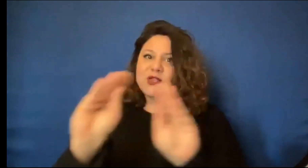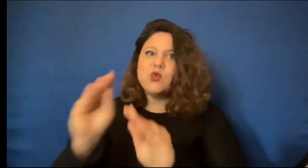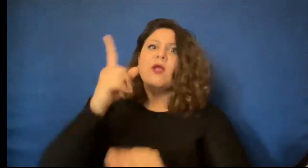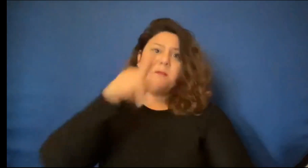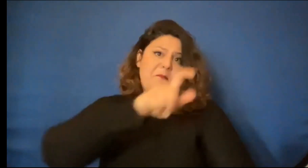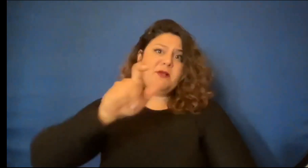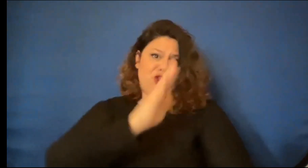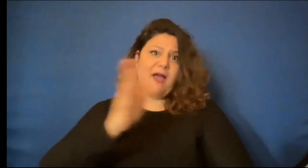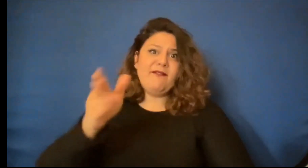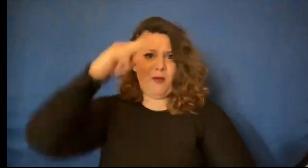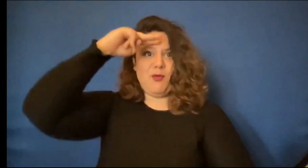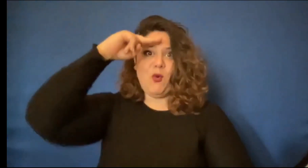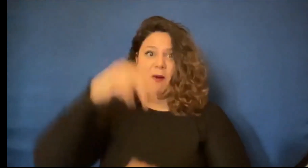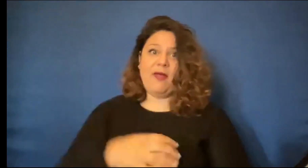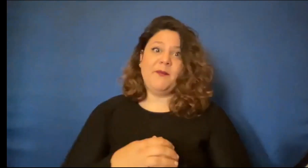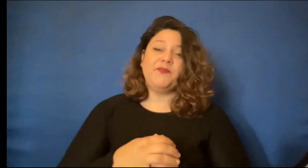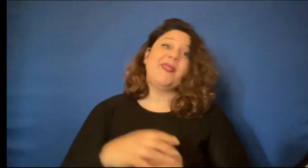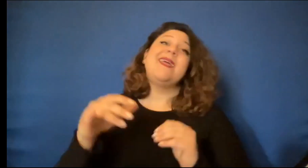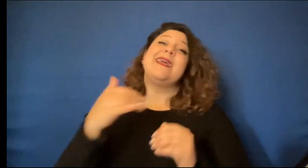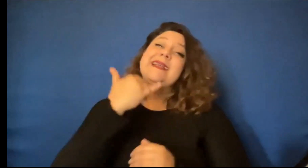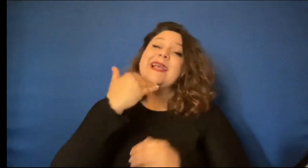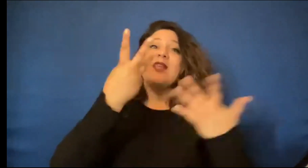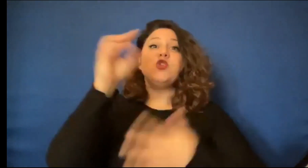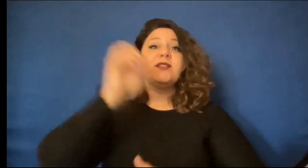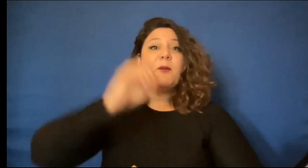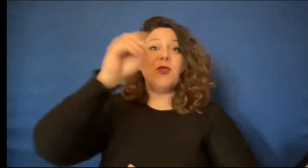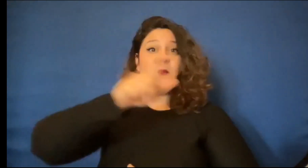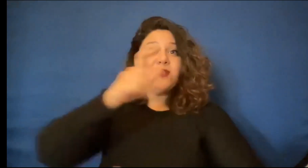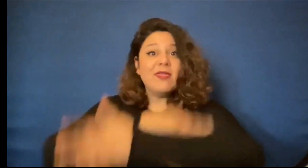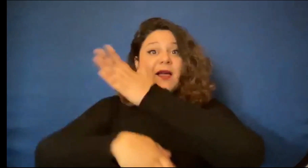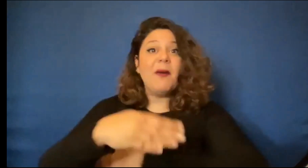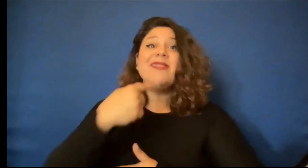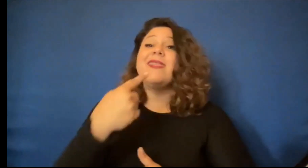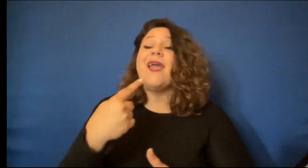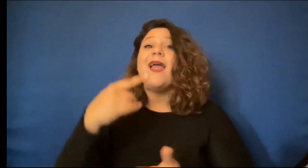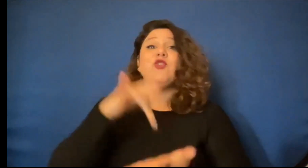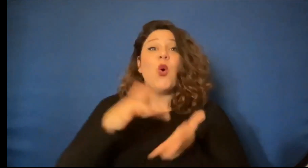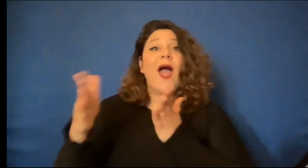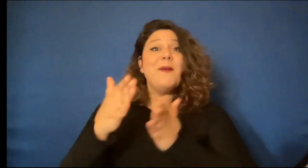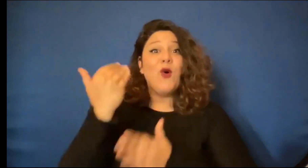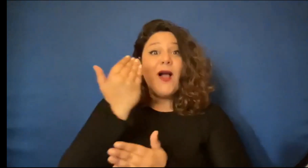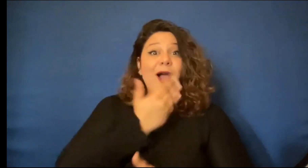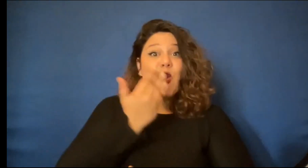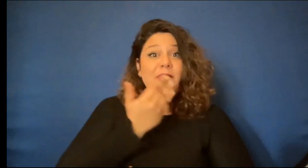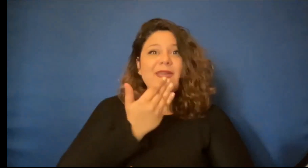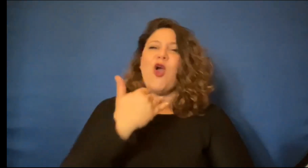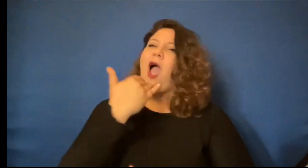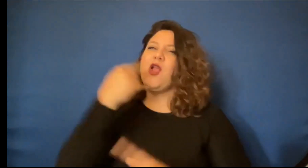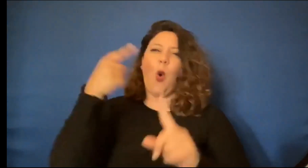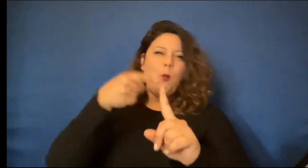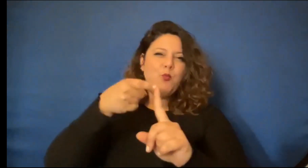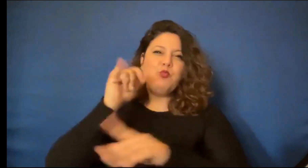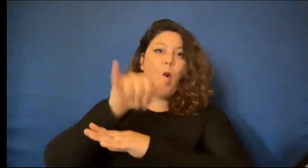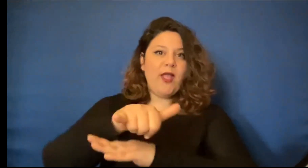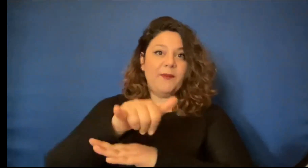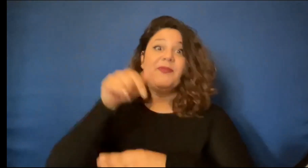Cerca del 80% de las personas con discapacidad declaran haber sufrido bullying en la etapa escolar. Esta situación requiere